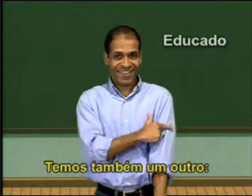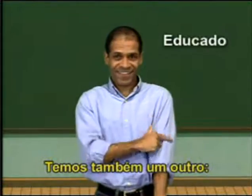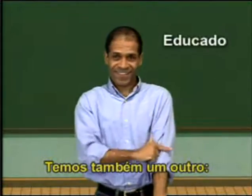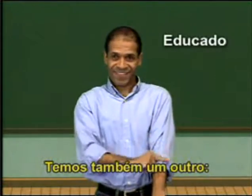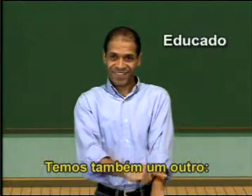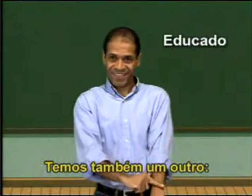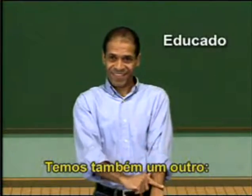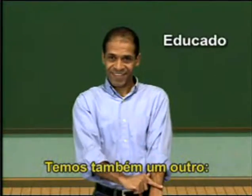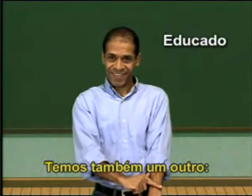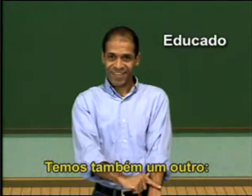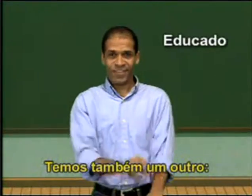Temos também um outro.